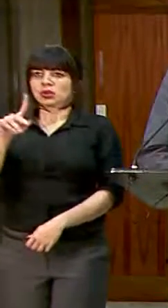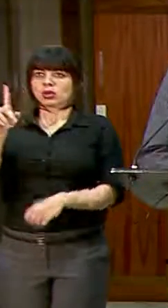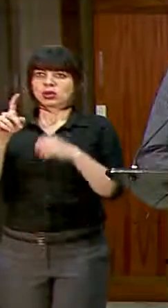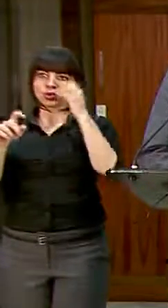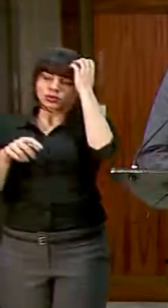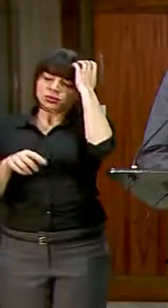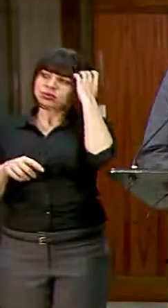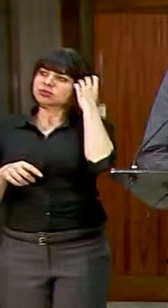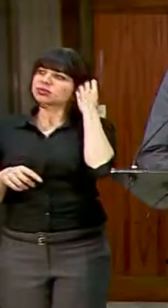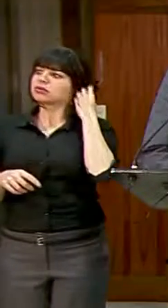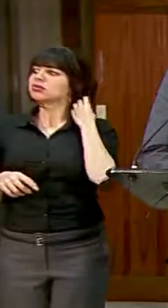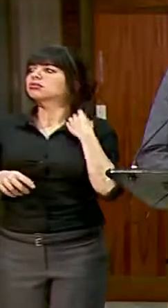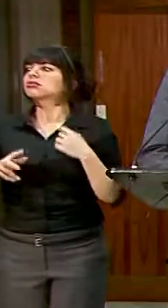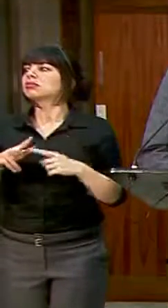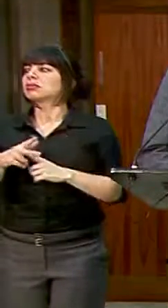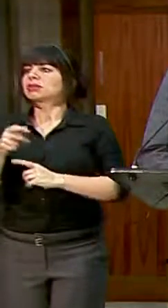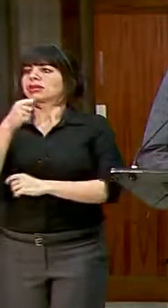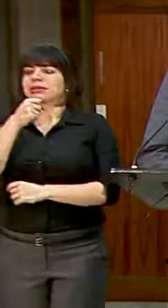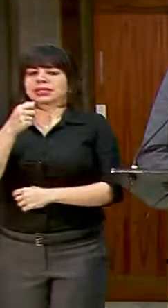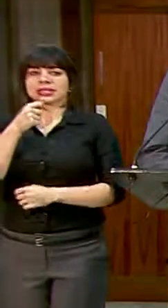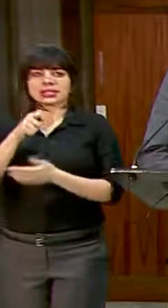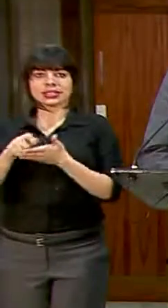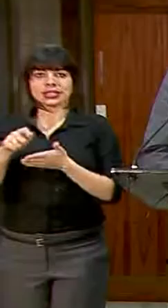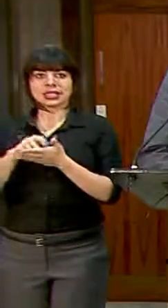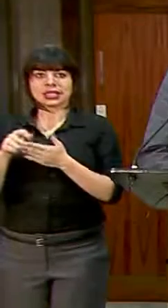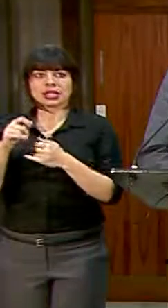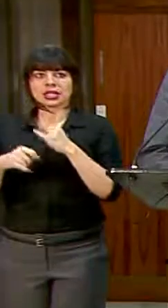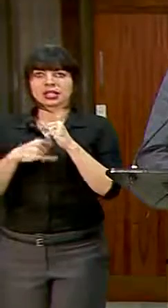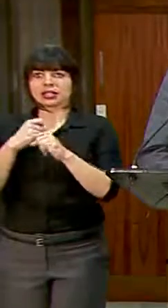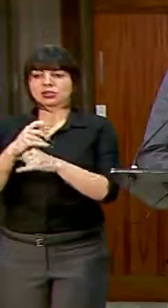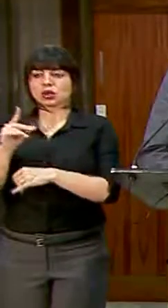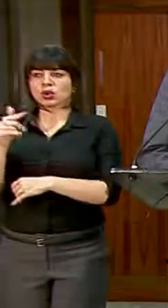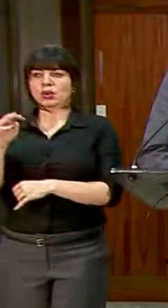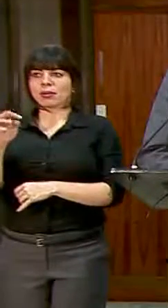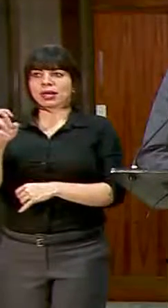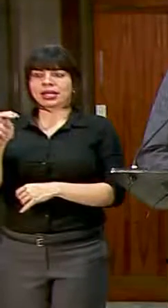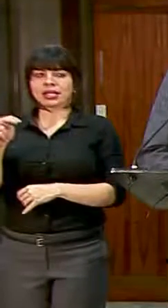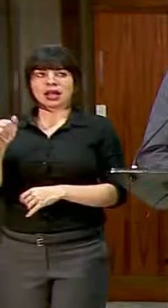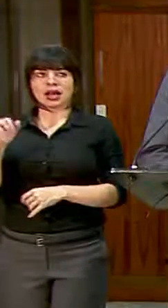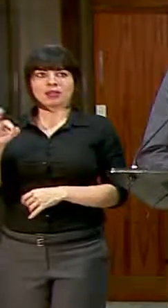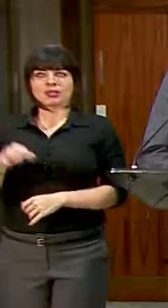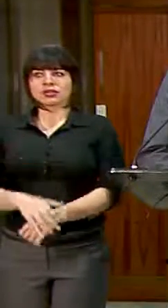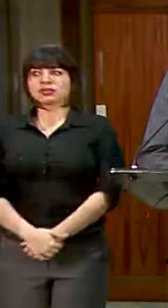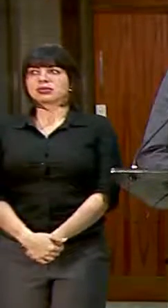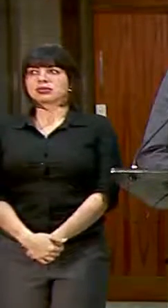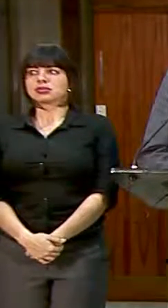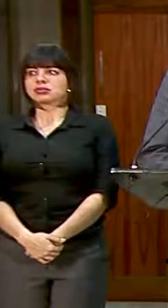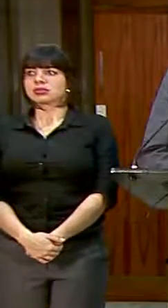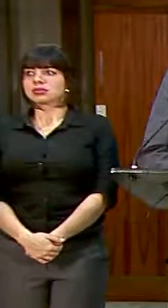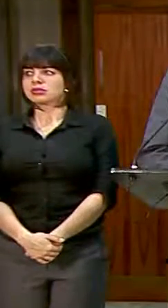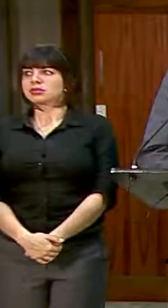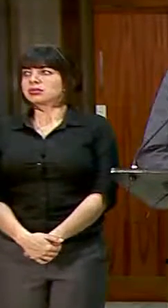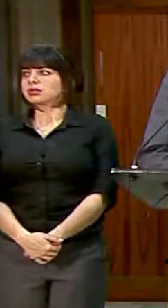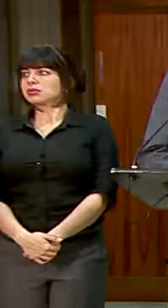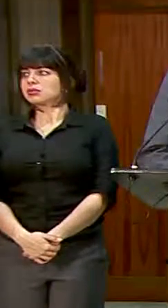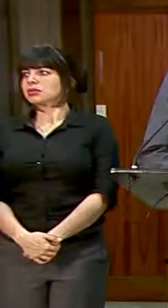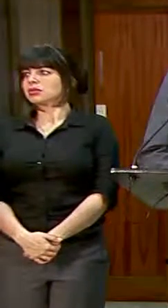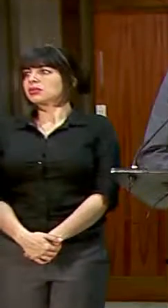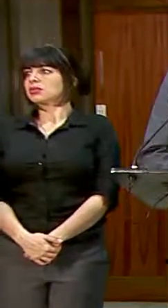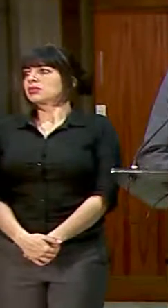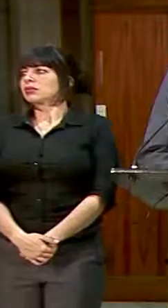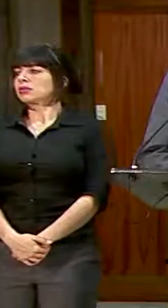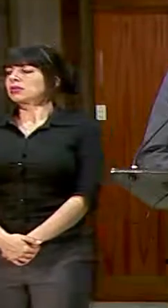consultas. Iniciamos con prensa escrita de agencias internacionales, Douglas Marín de Agencia EFE. Douglas,